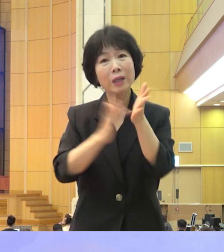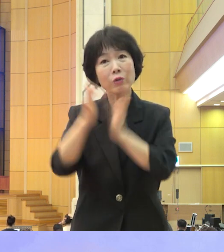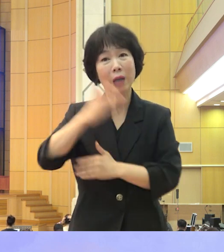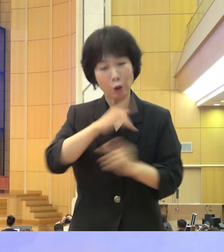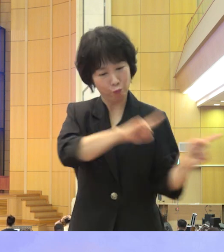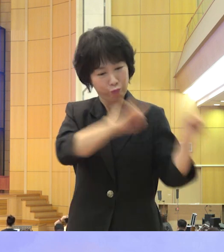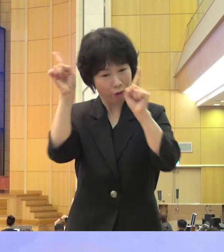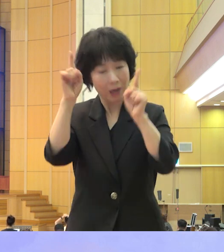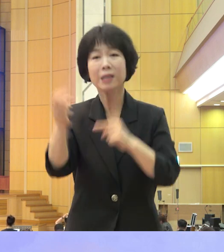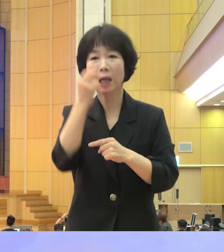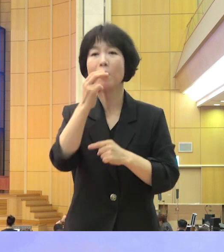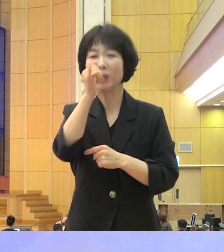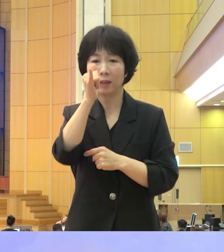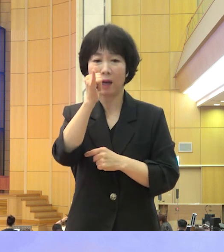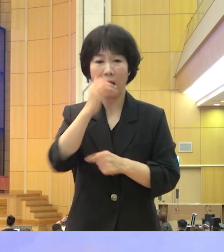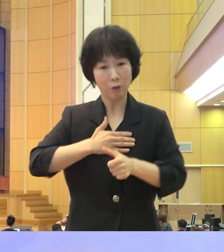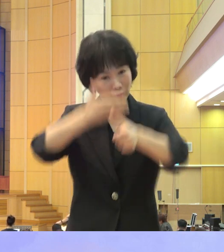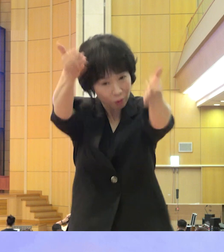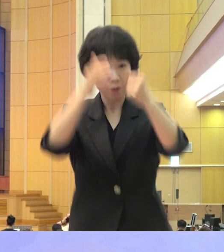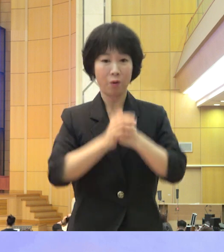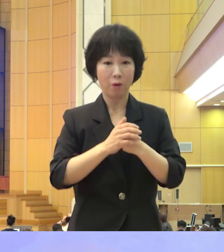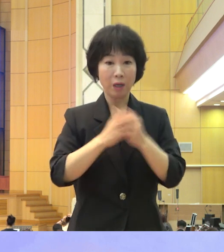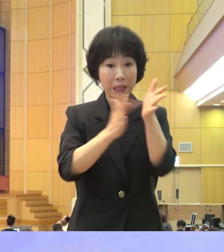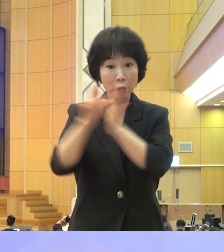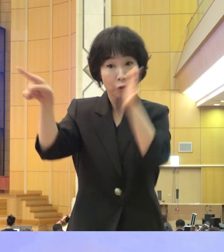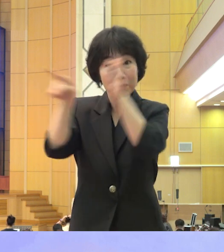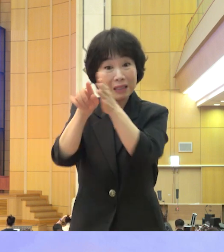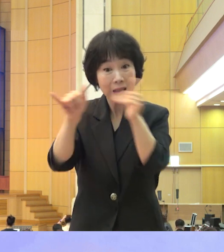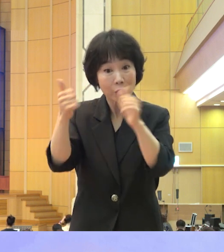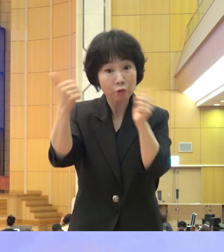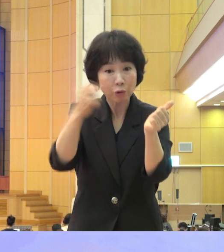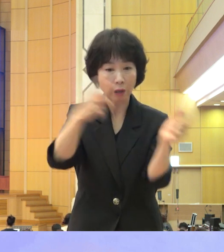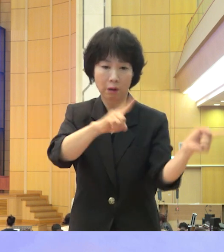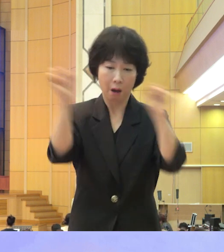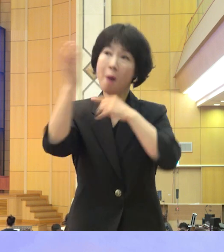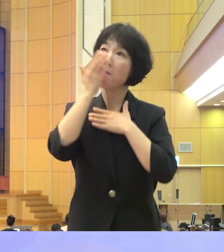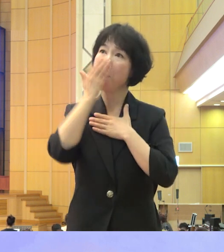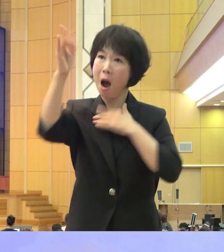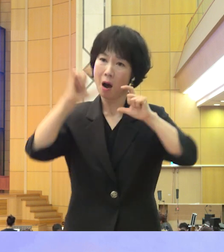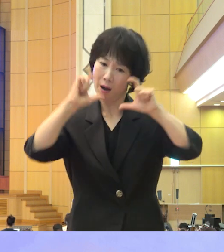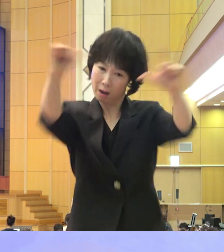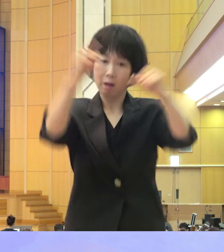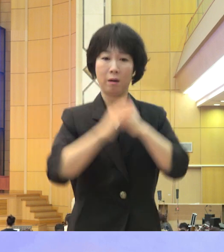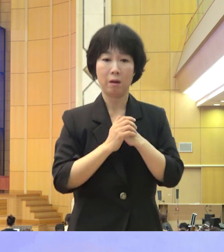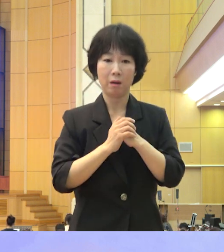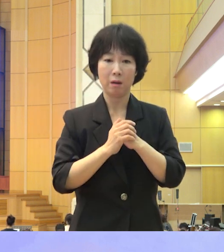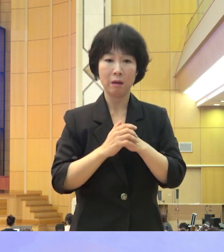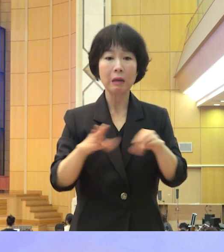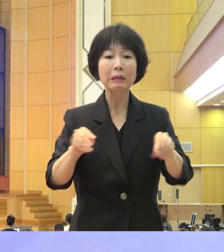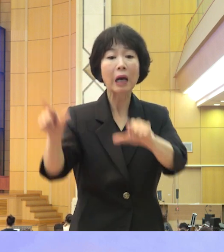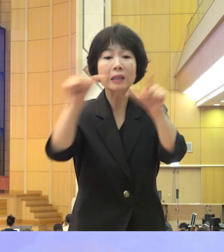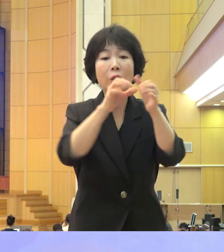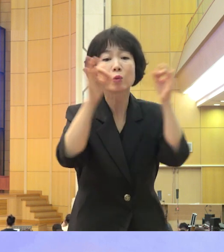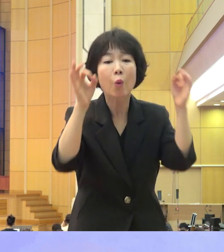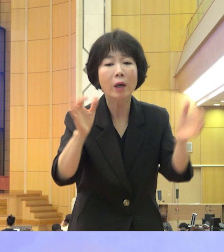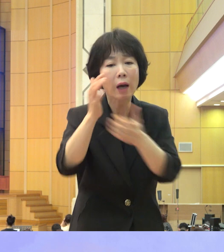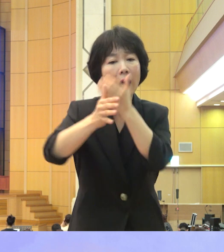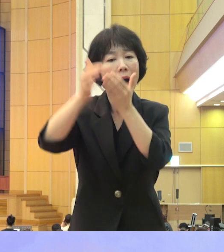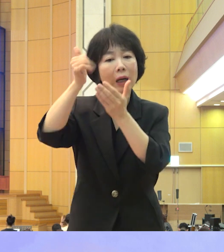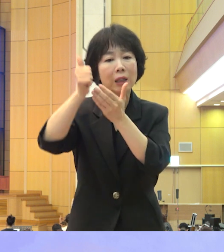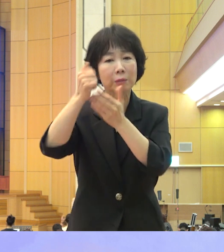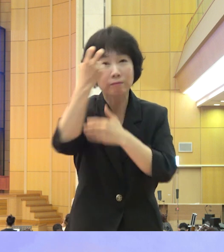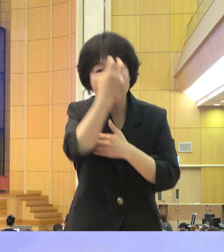나는 부활이요 생명이라고, 나를 믿는 자는 죽어도 산다고, 이 땅에 산 날 동안에도